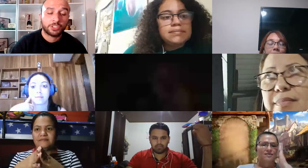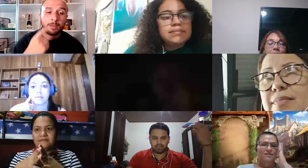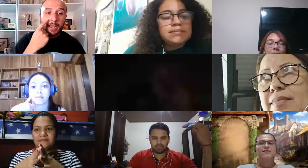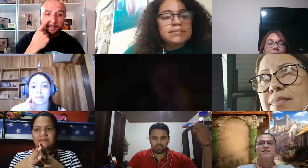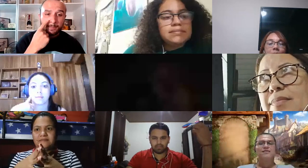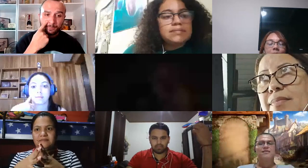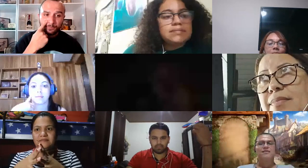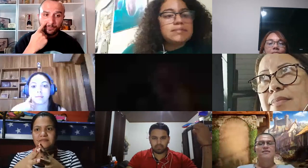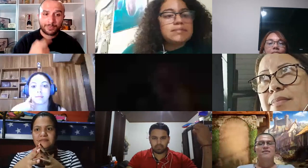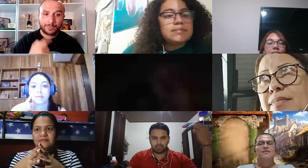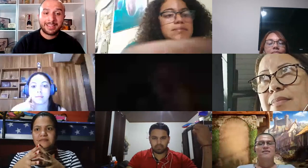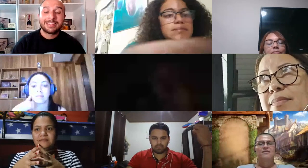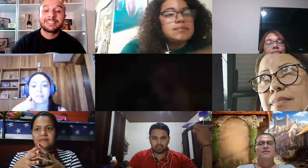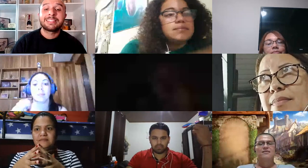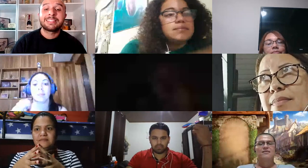Entonces, vean.